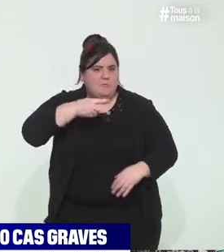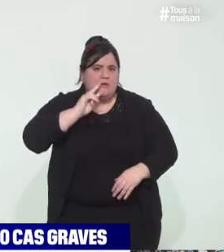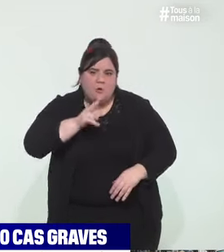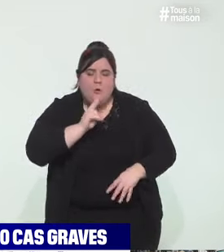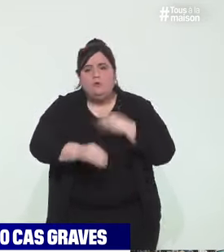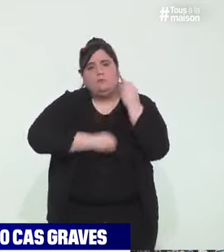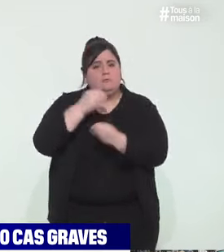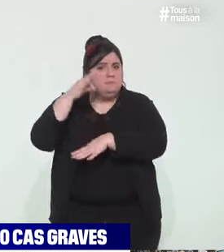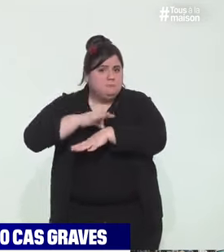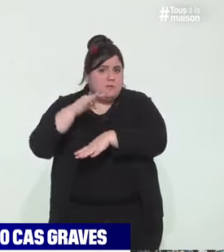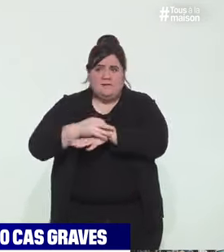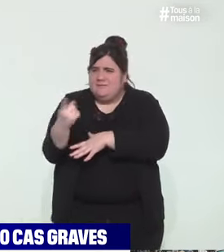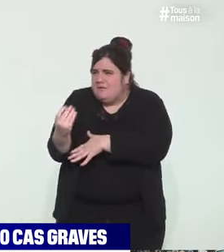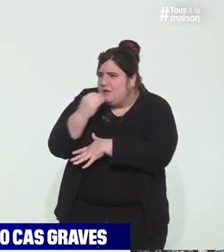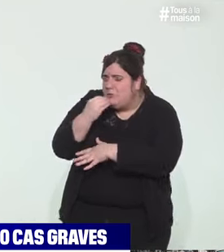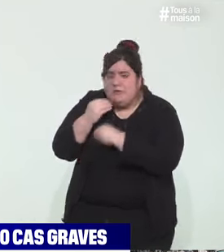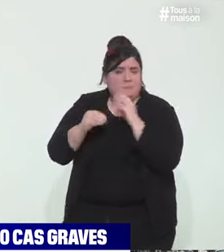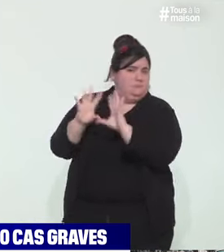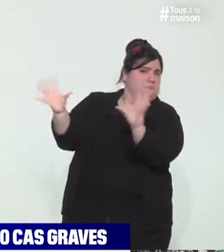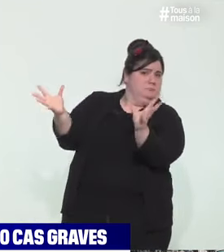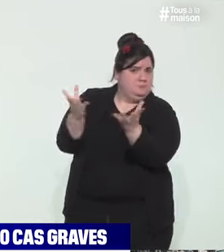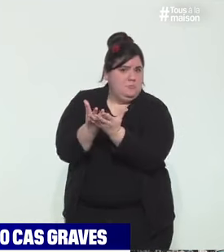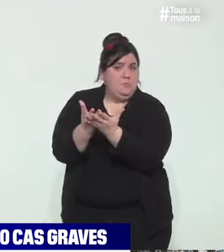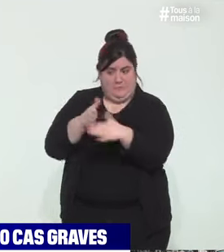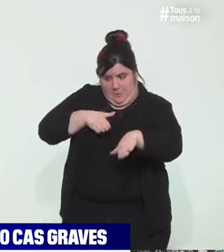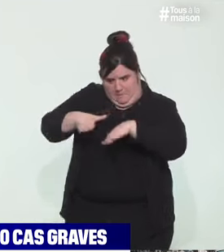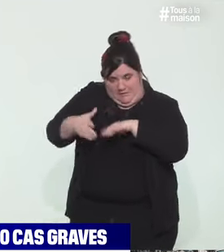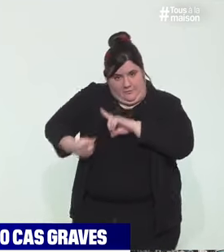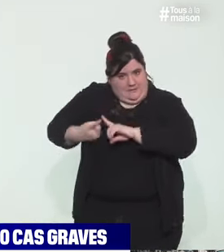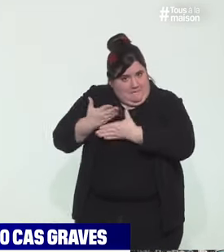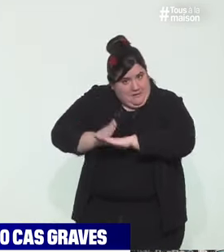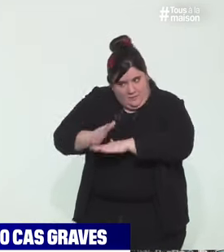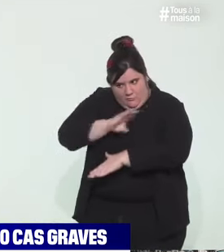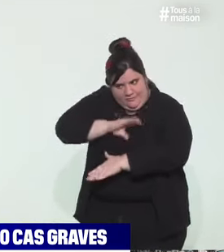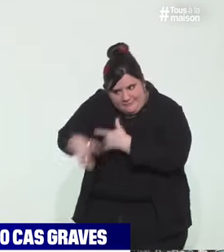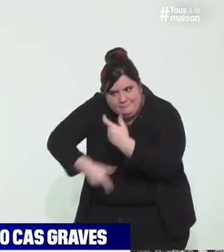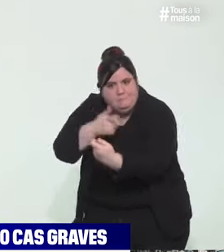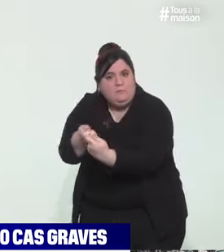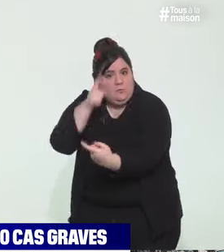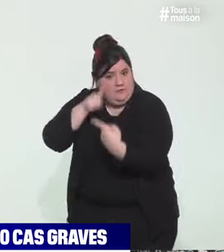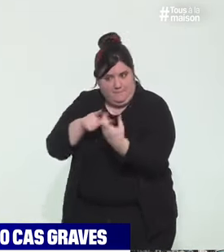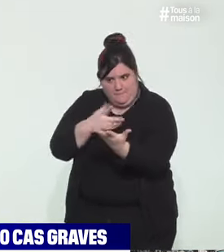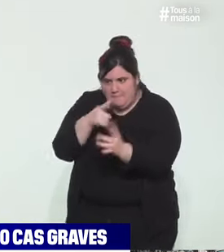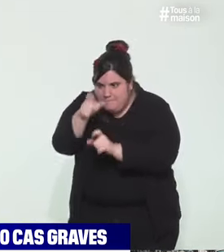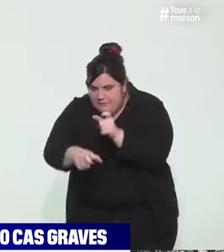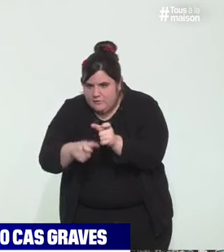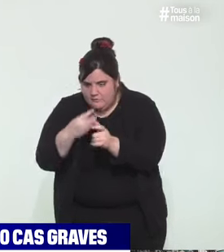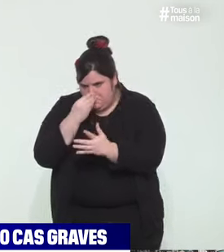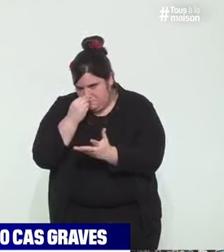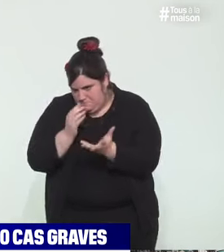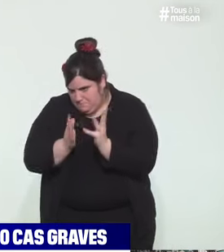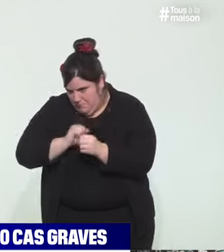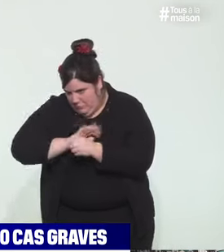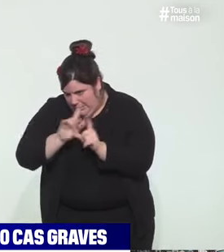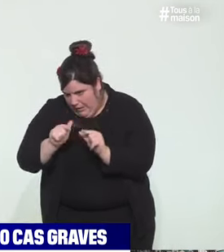un dispositif qui est totalement spécifique pour répondre au défi de tester toutes les personnes symptomatiques et de repérer tous les